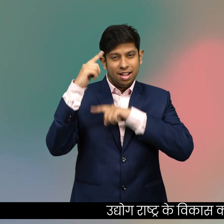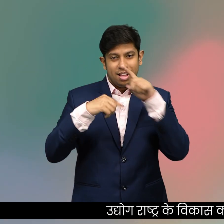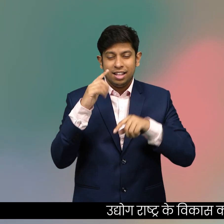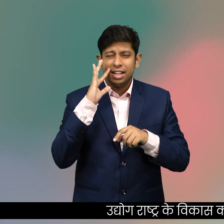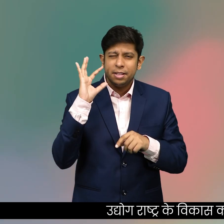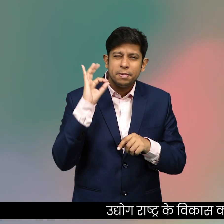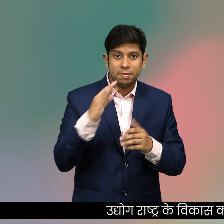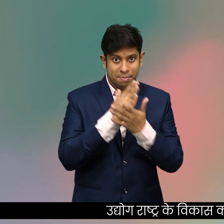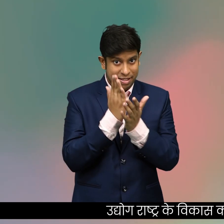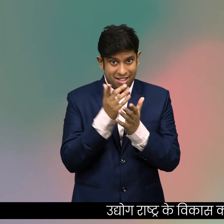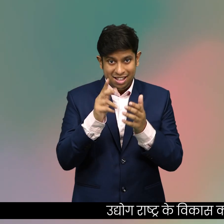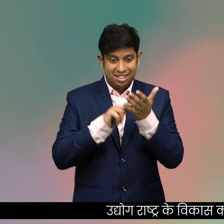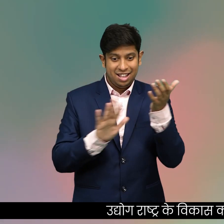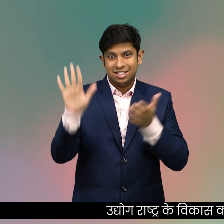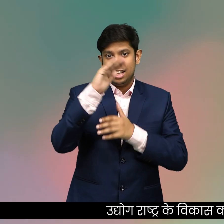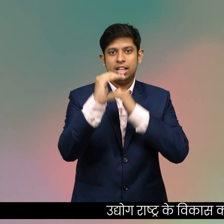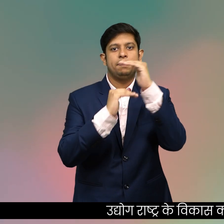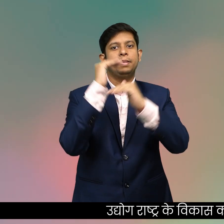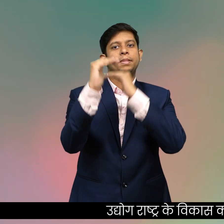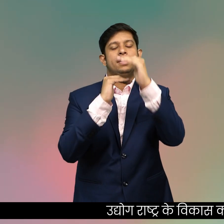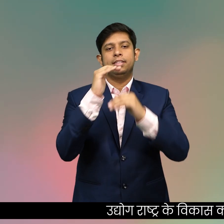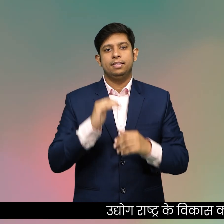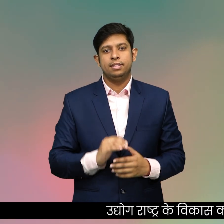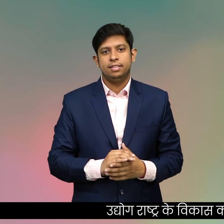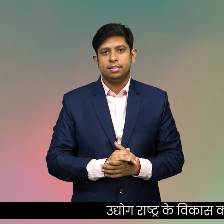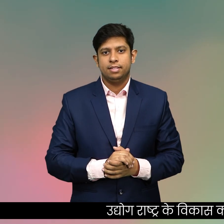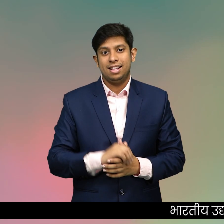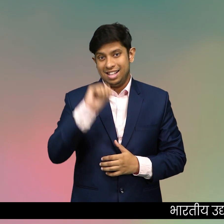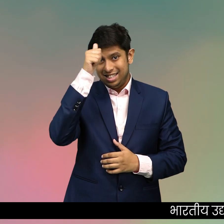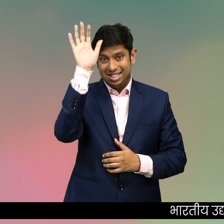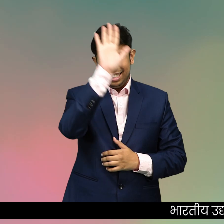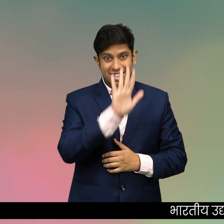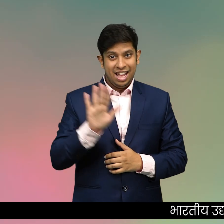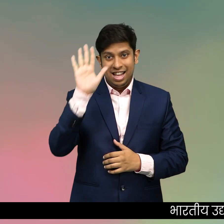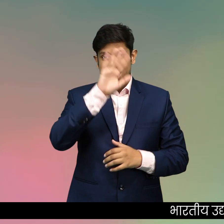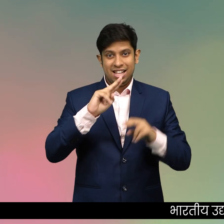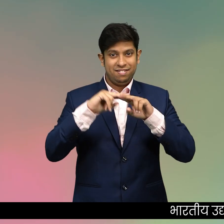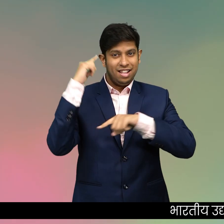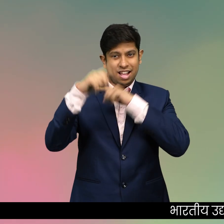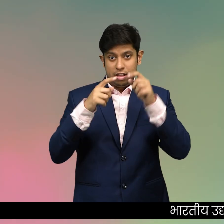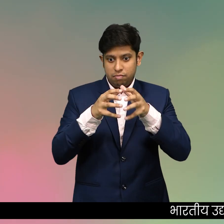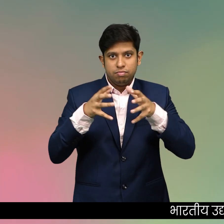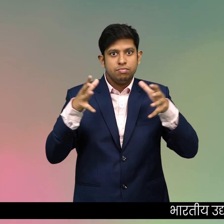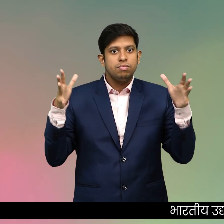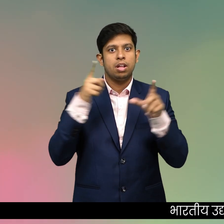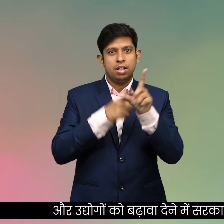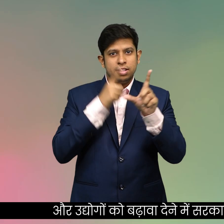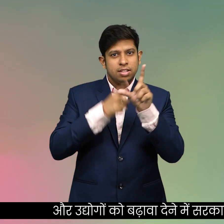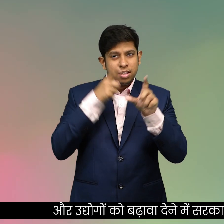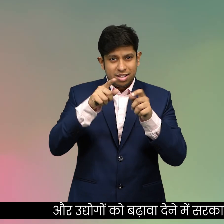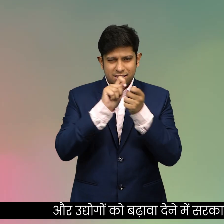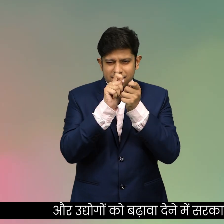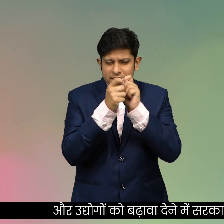उद्योग राष्ट्र के विकास का एक अनिवार्य हिस्सा होता है। भारतीय उद्योग वर्षों में बढ़े हैं